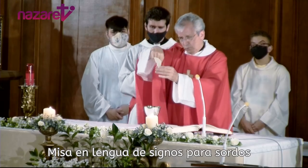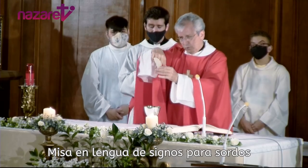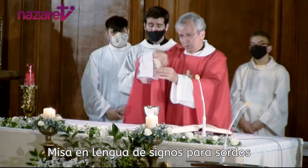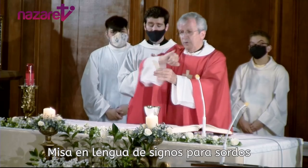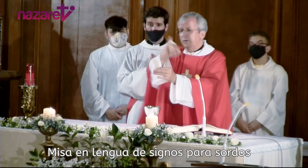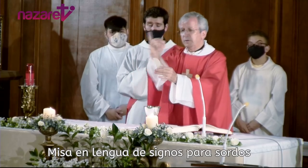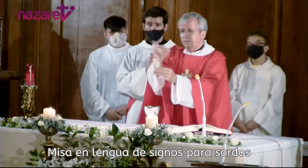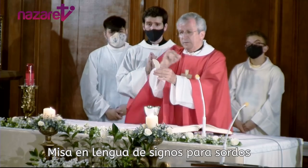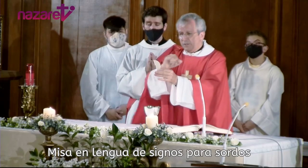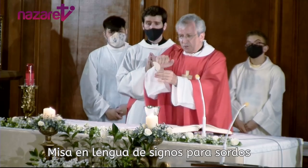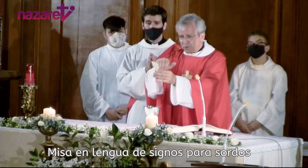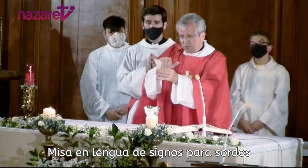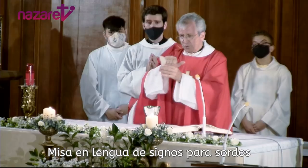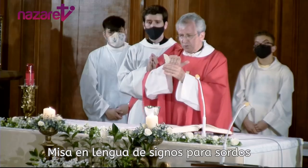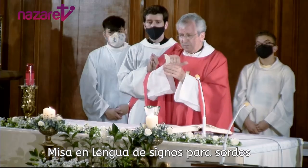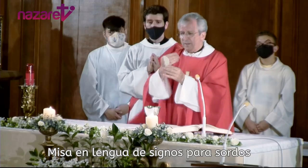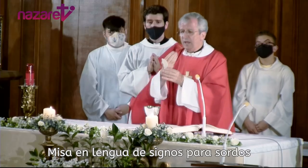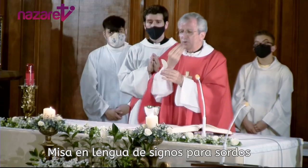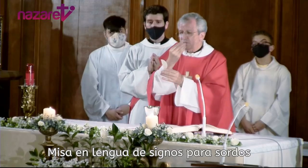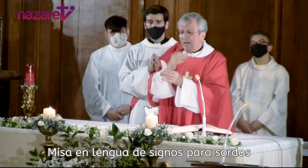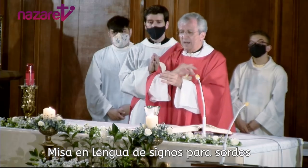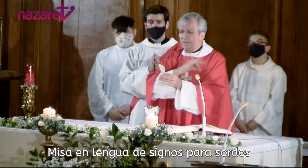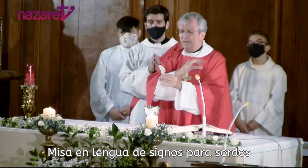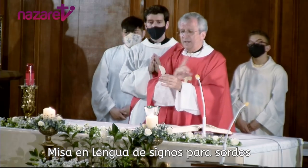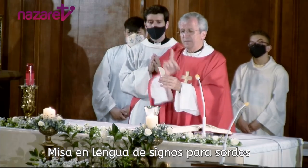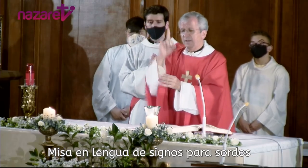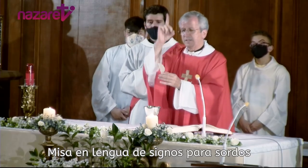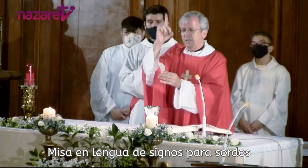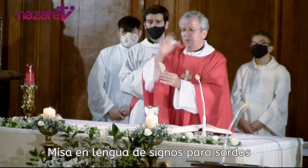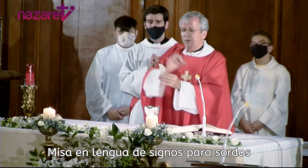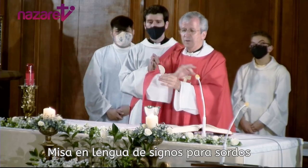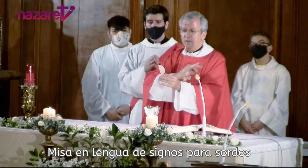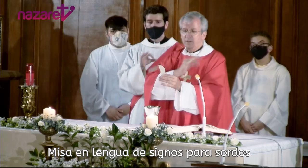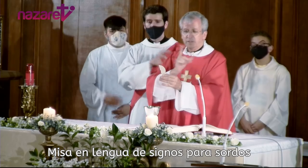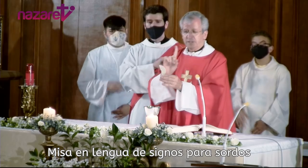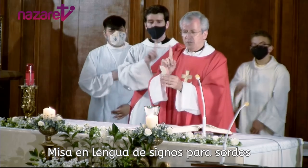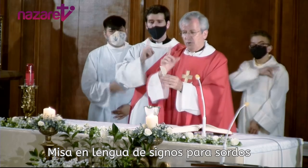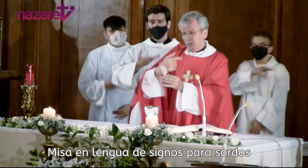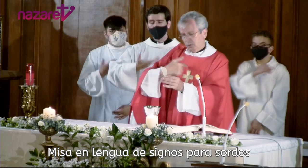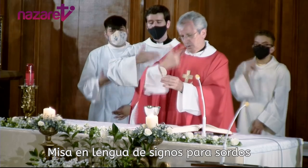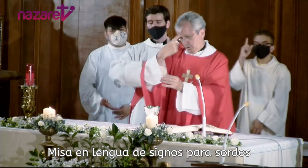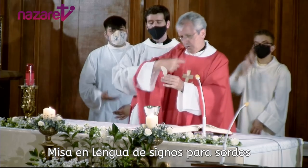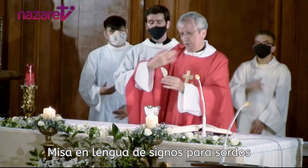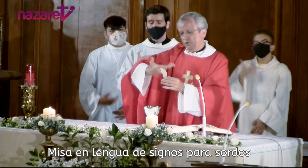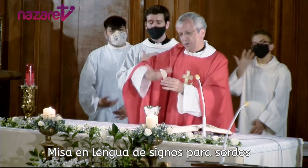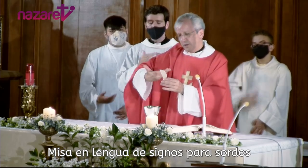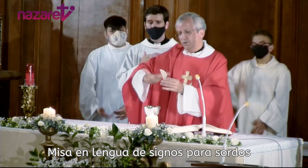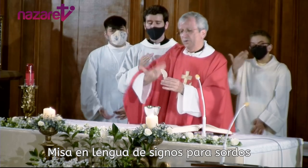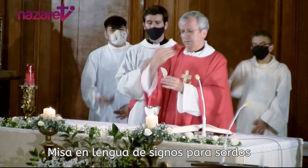mundo. Dichosos los invitados a la cena del Señor. Señor, yo no soy digno de